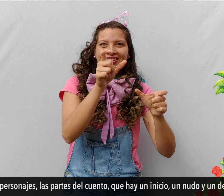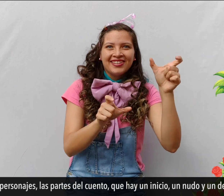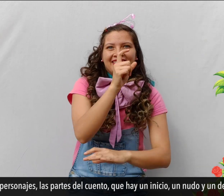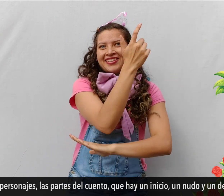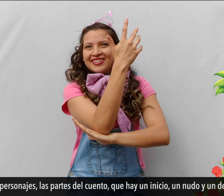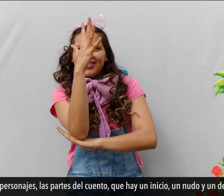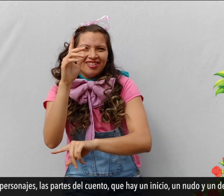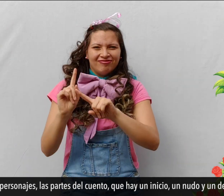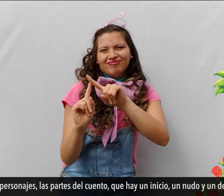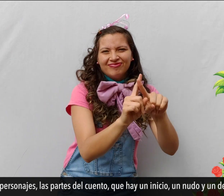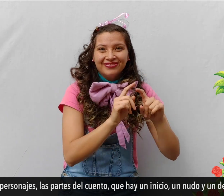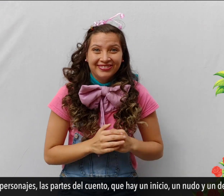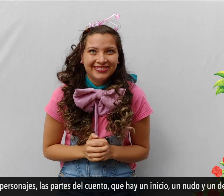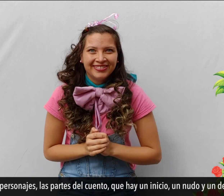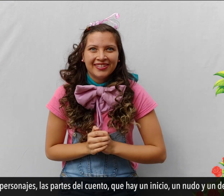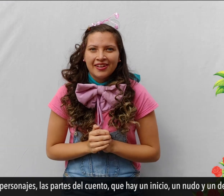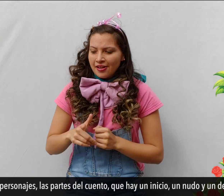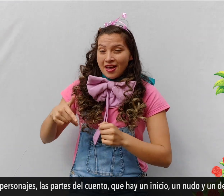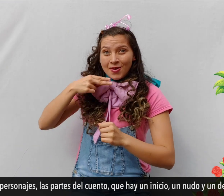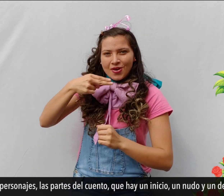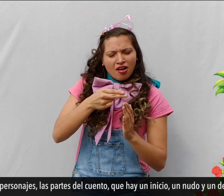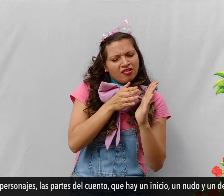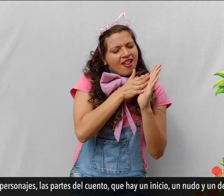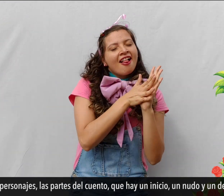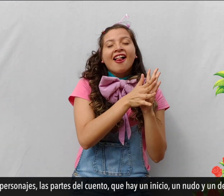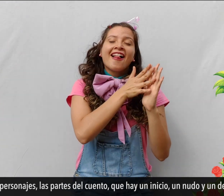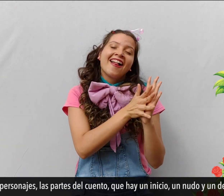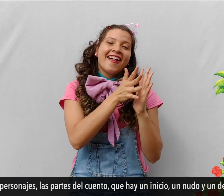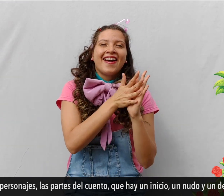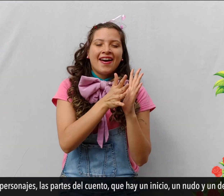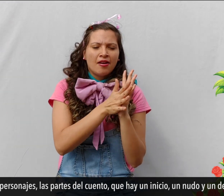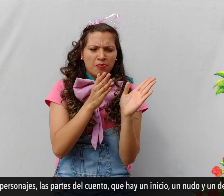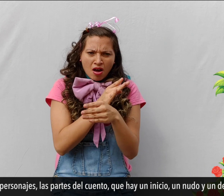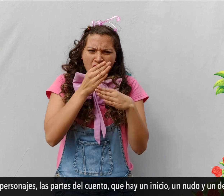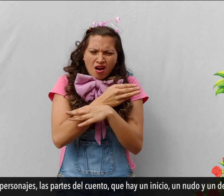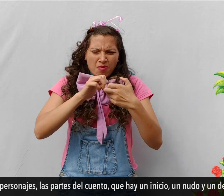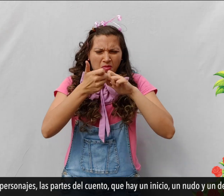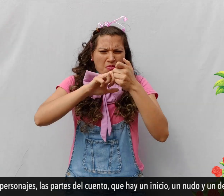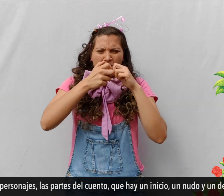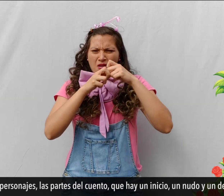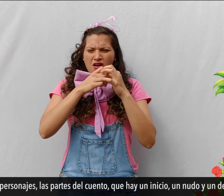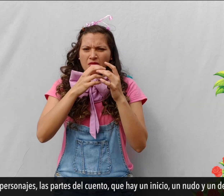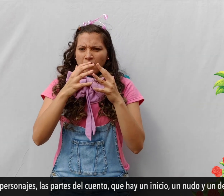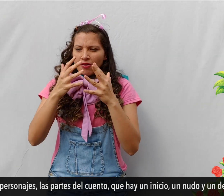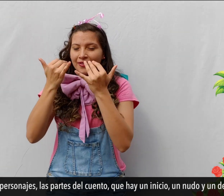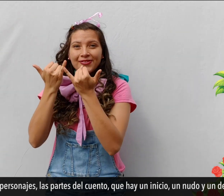son los personajes y los tipos de personajes, las partes del cuento, que hay un inicio, un